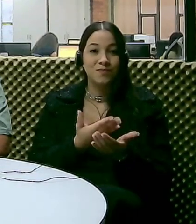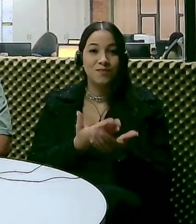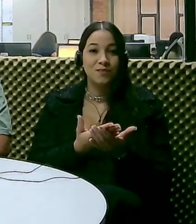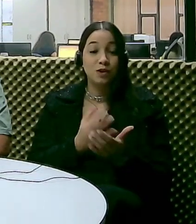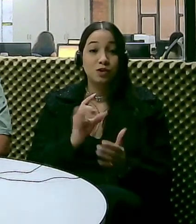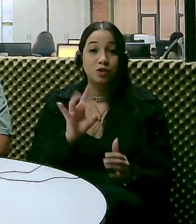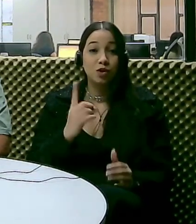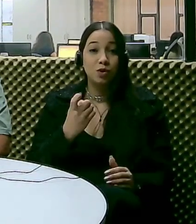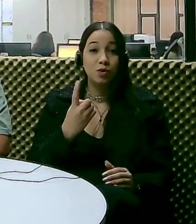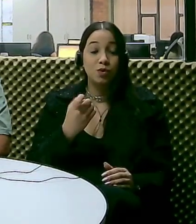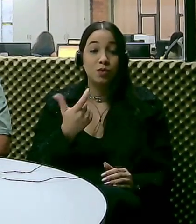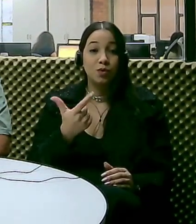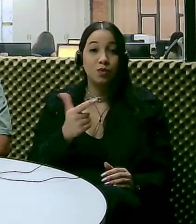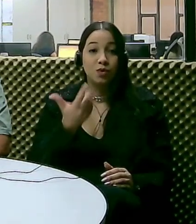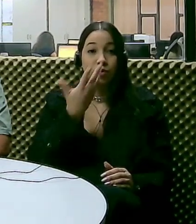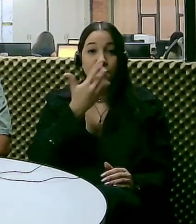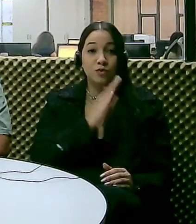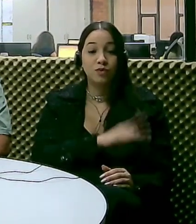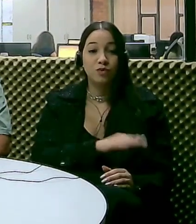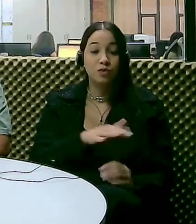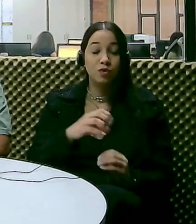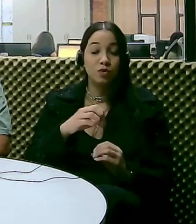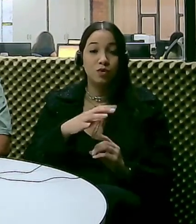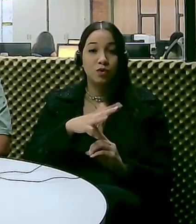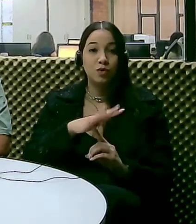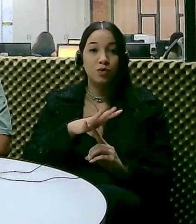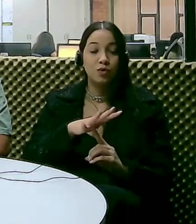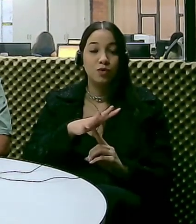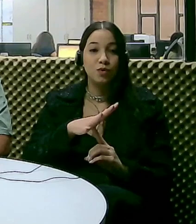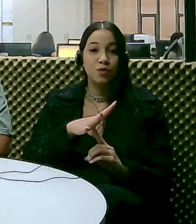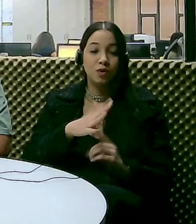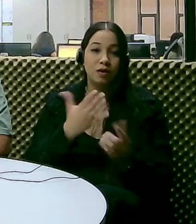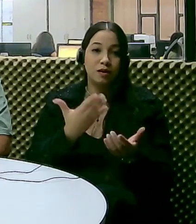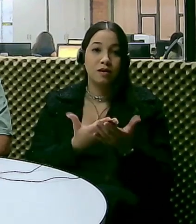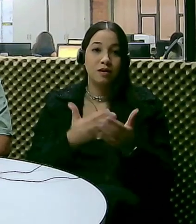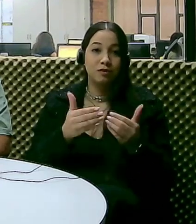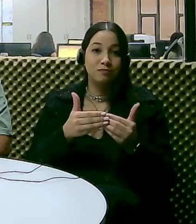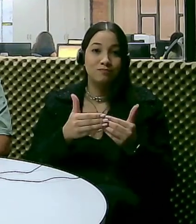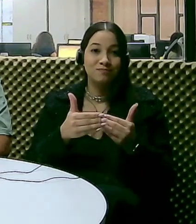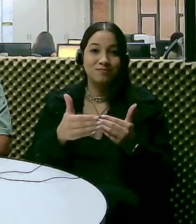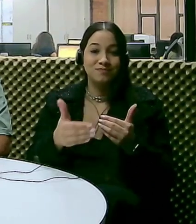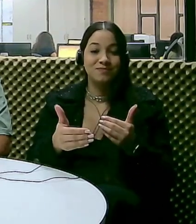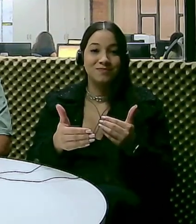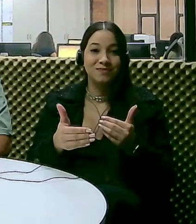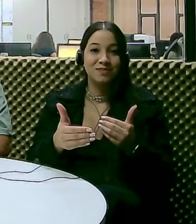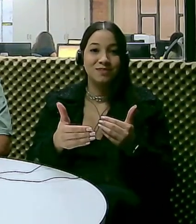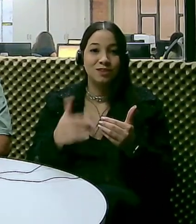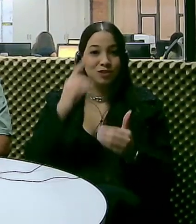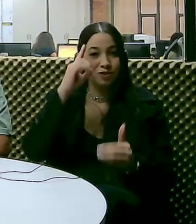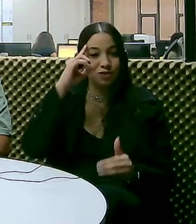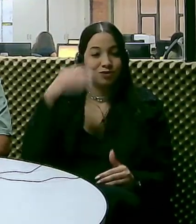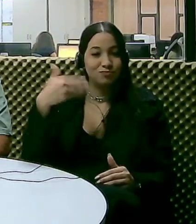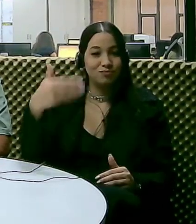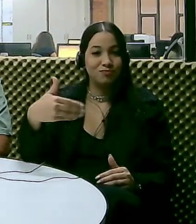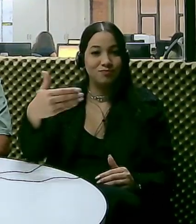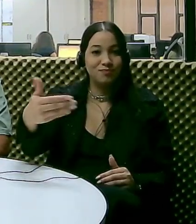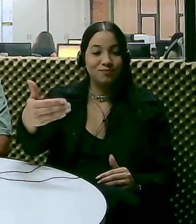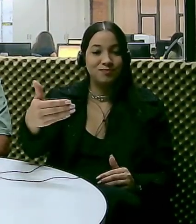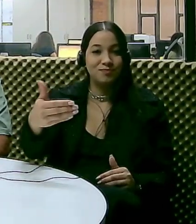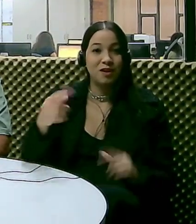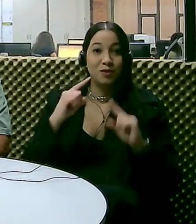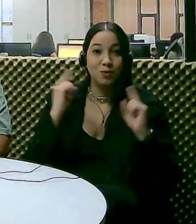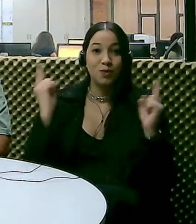Escola Municipal de Educação Infantil do Shopping Parque, cujas aulas devem ser iniciadas nos próximos dias, as